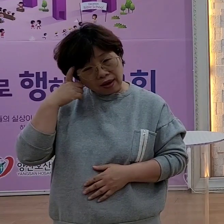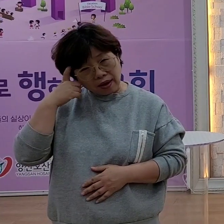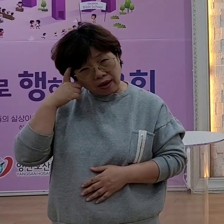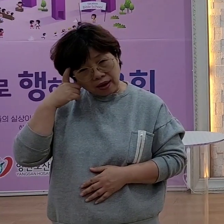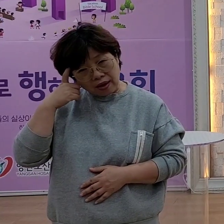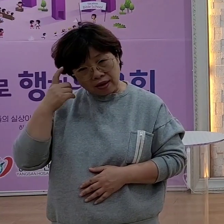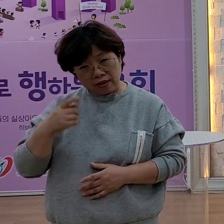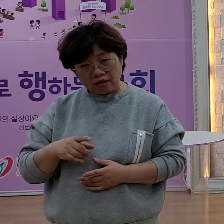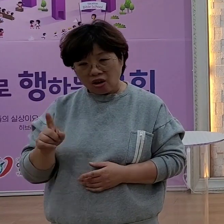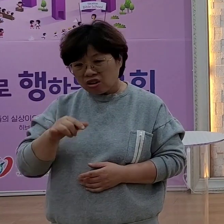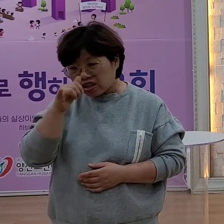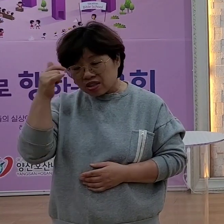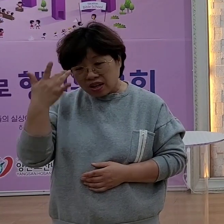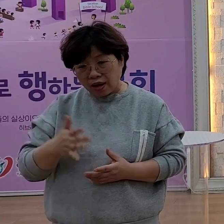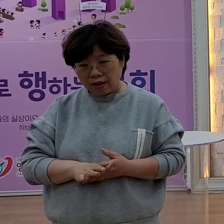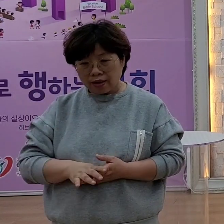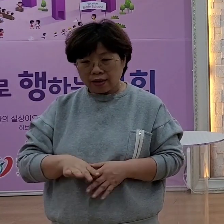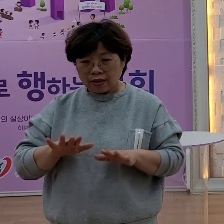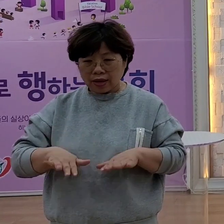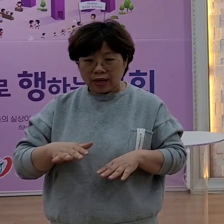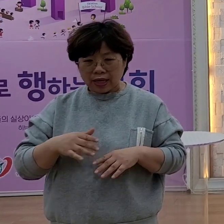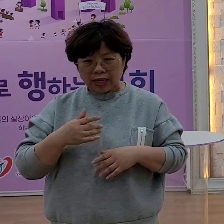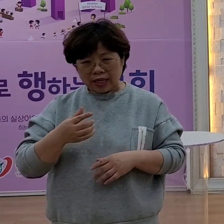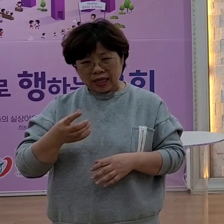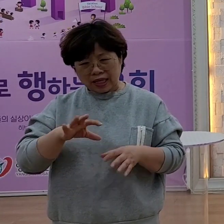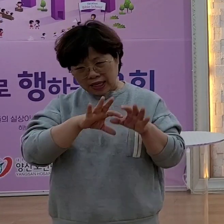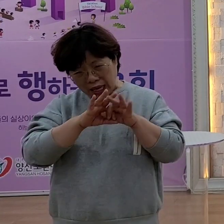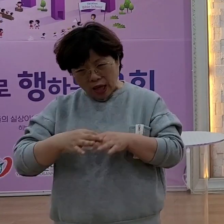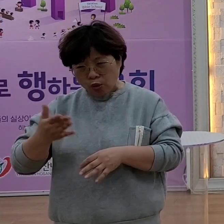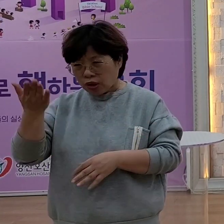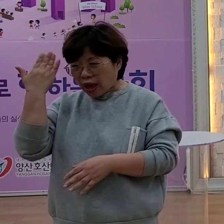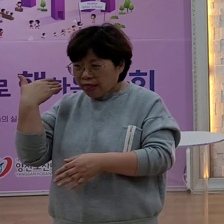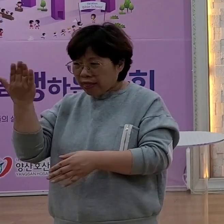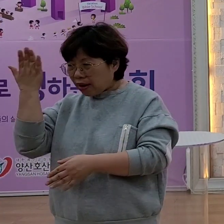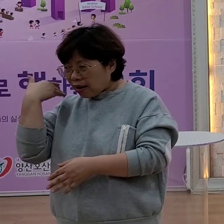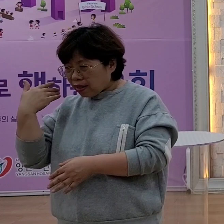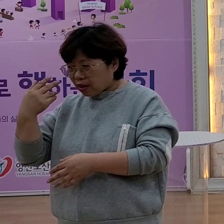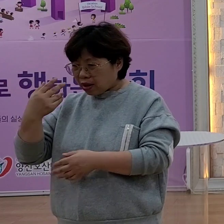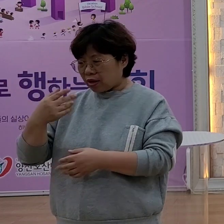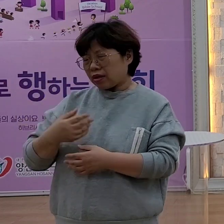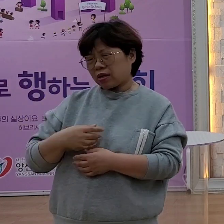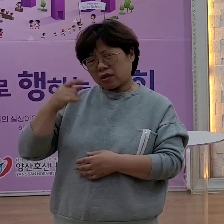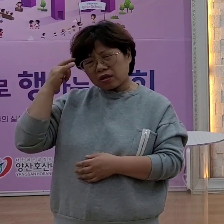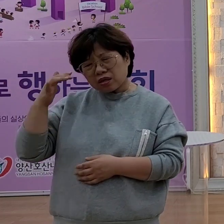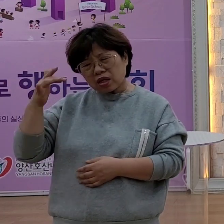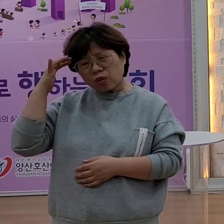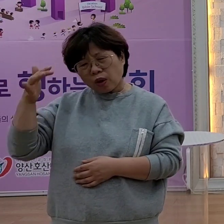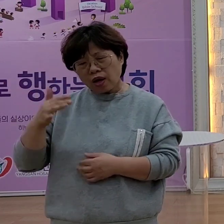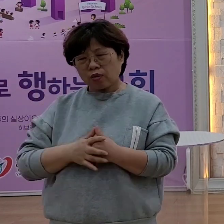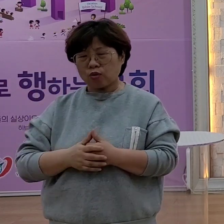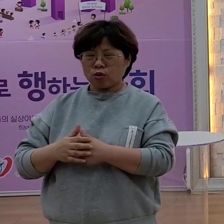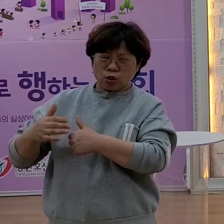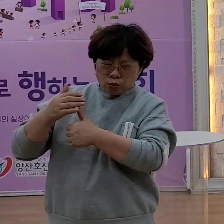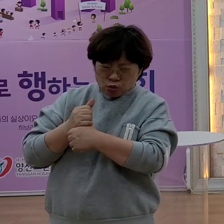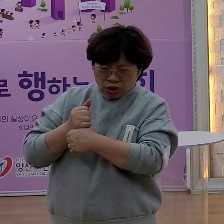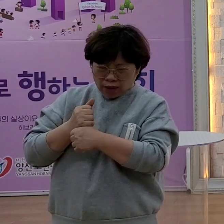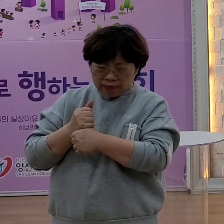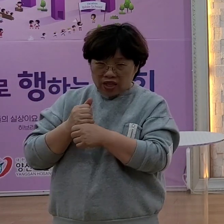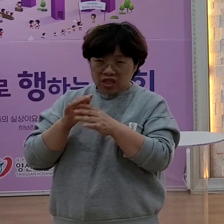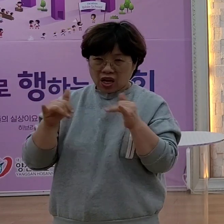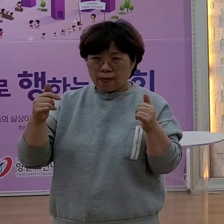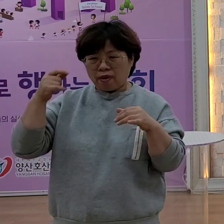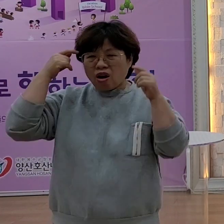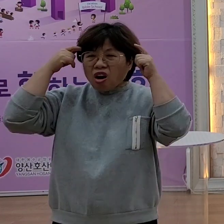잘 보세요. 내가 자꾸 옛날 얘기하고 과거가 좋다고 그러고 이 하면 사실은 이게 어리석은